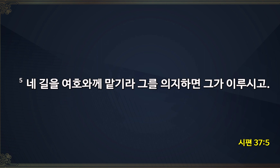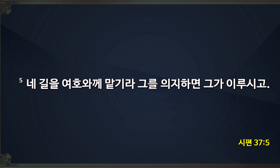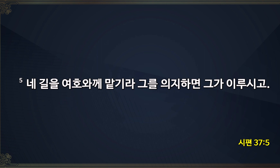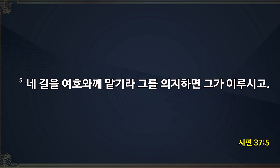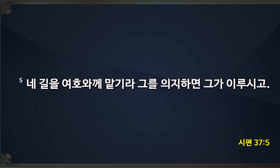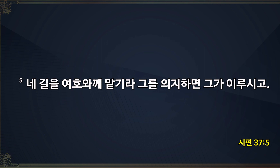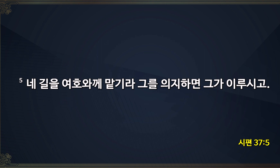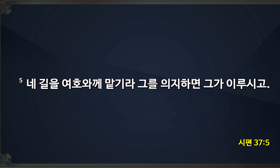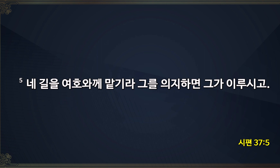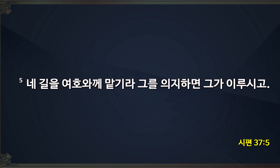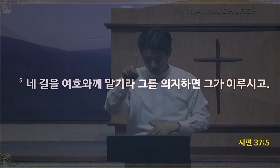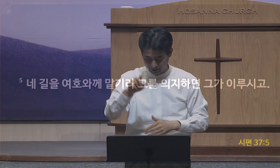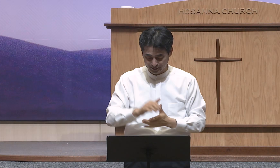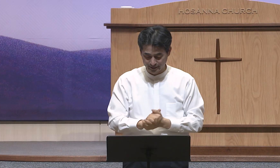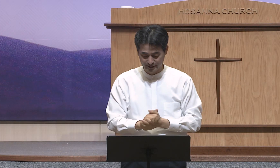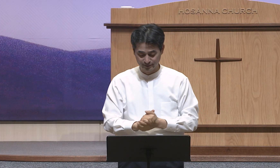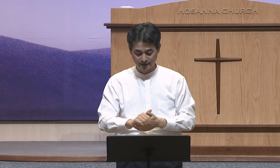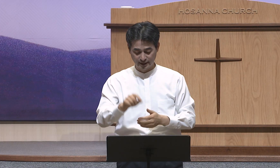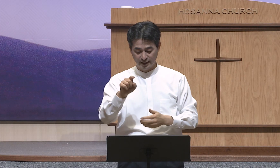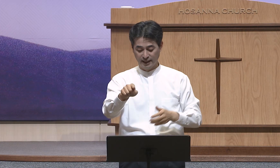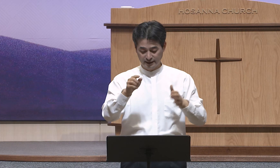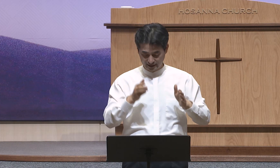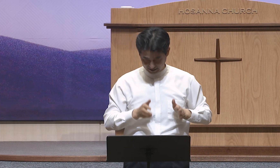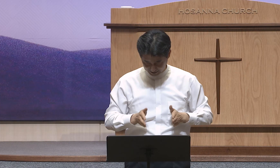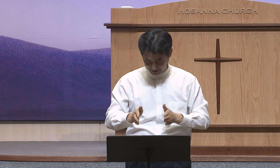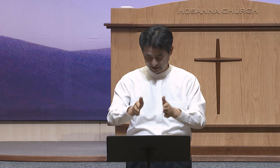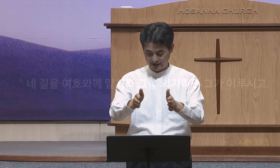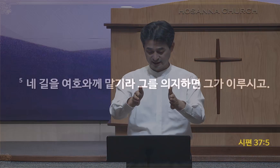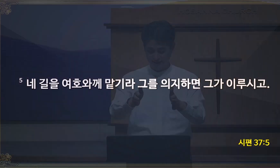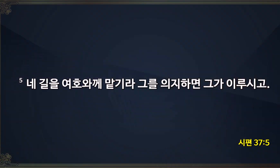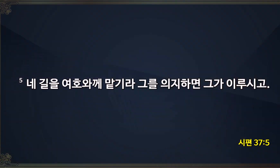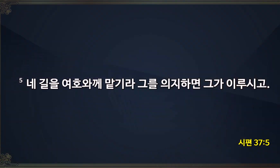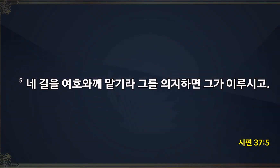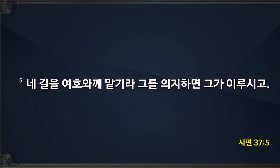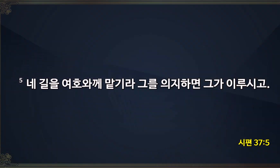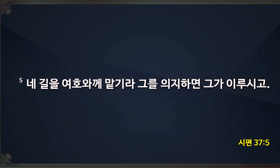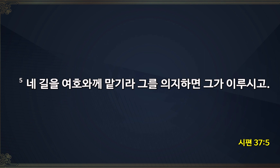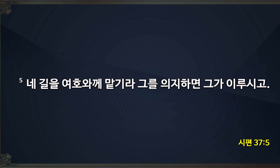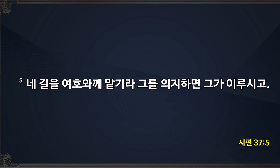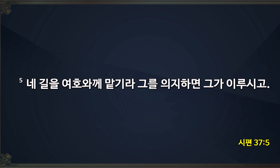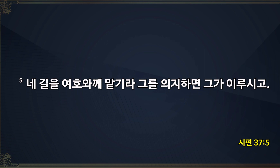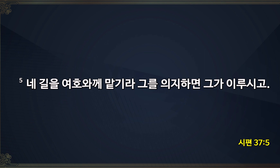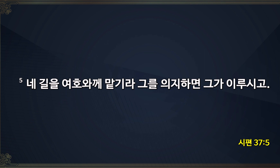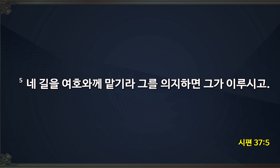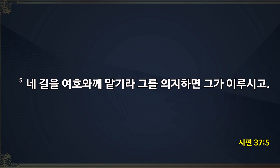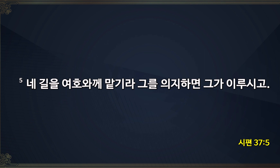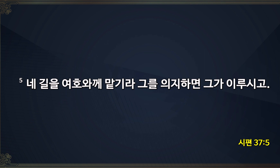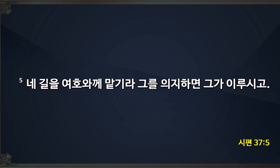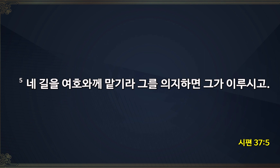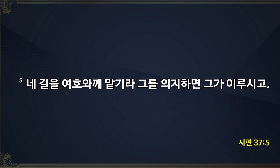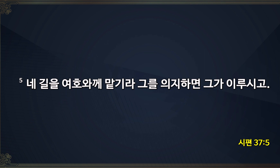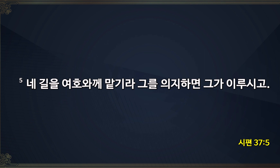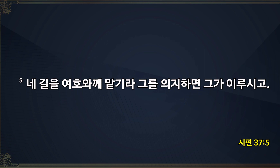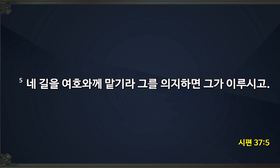이루시고. 다시 한번 읽겠습니다. 내 길을 여호와께 맡기라. 그를